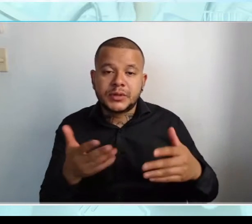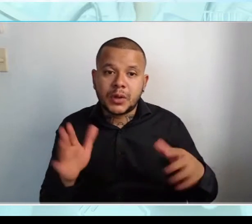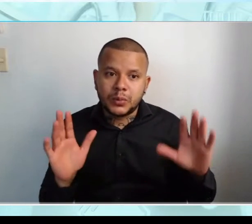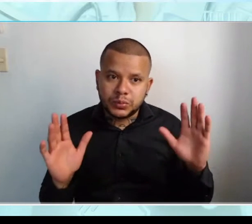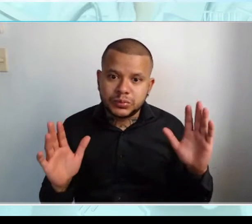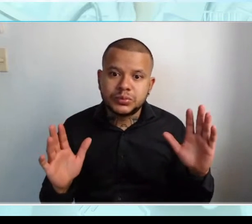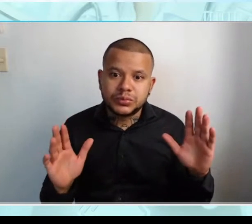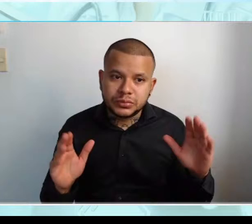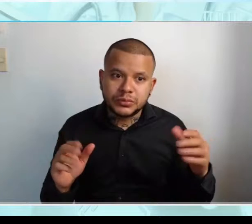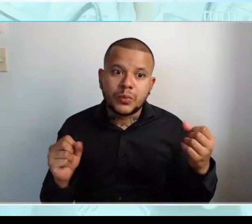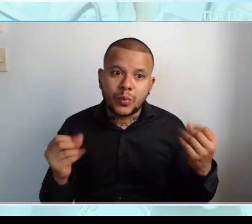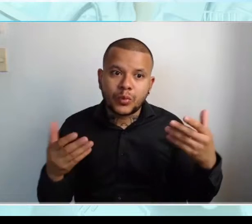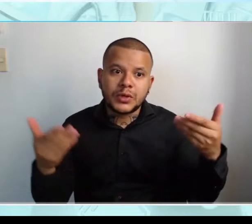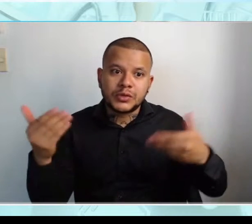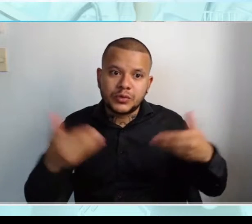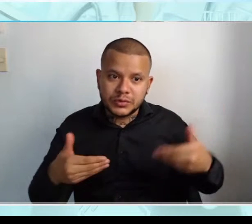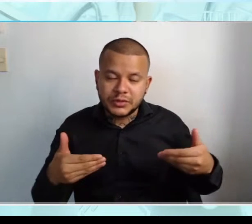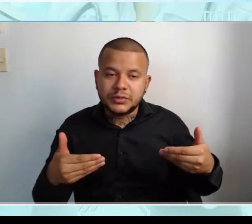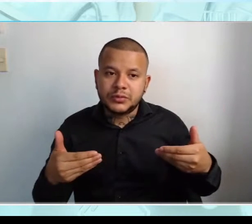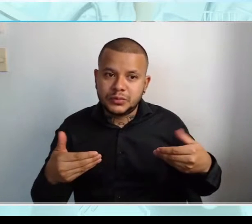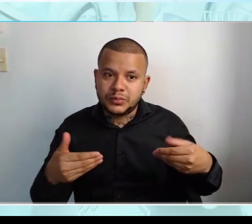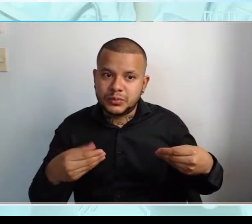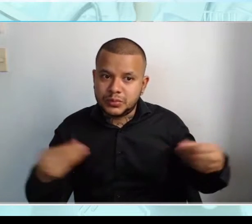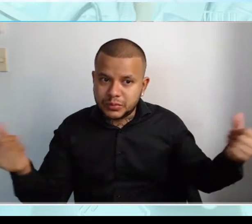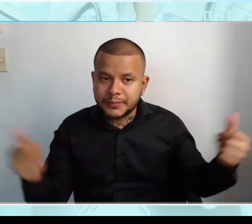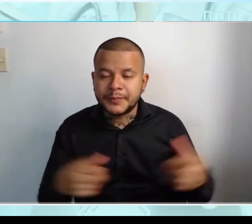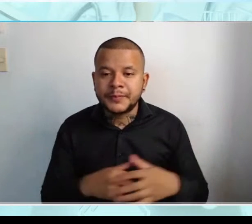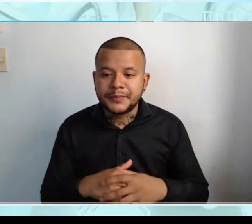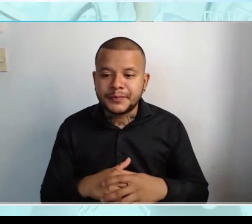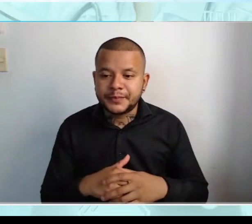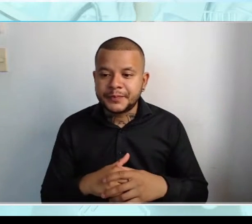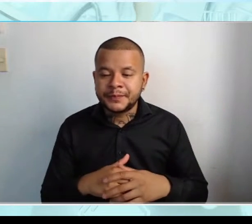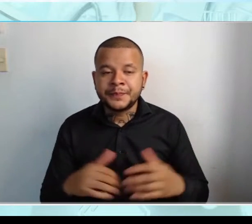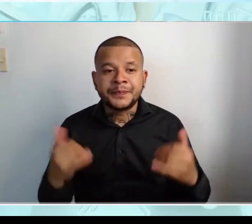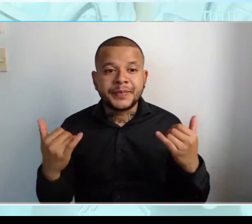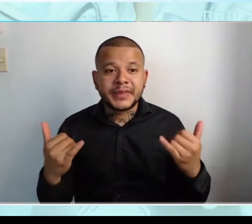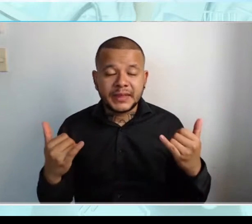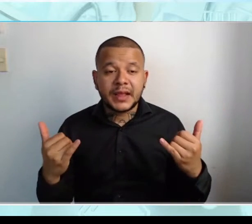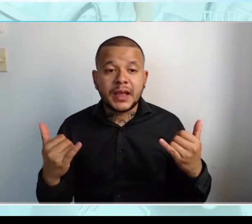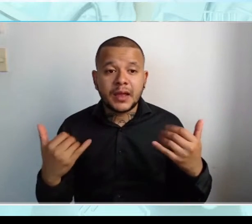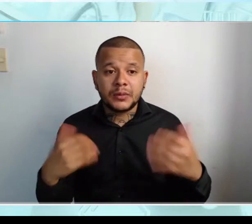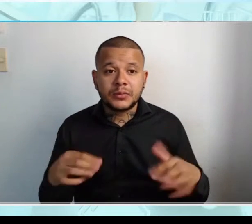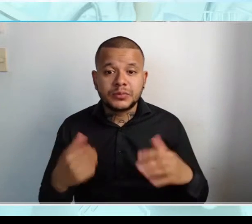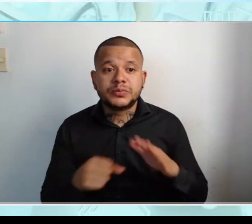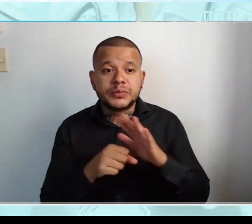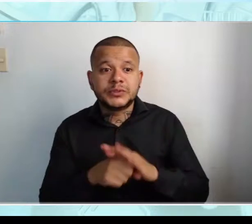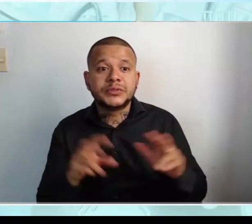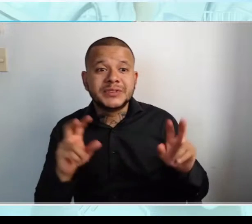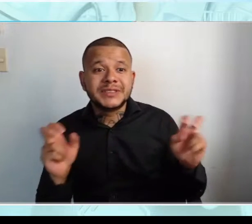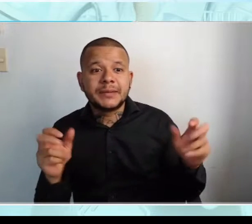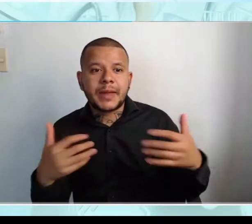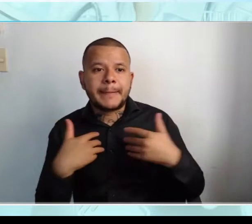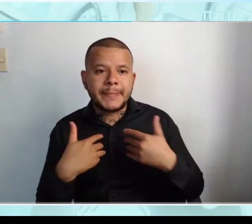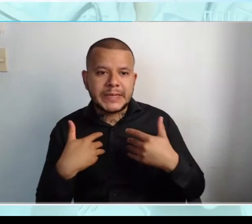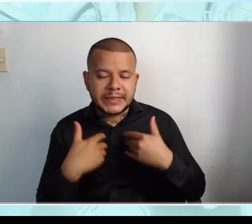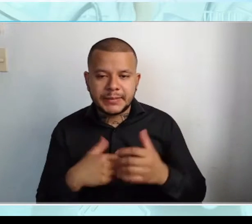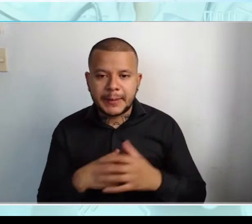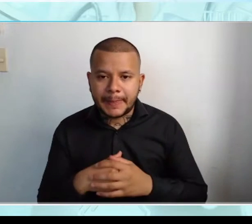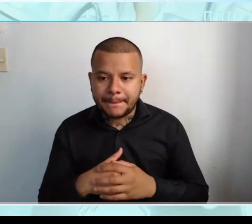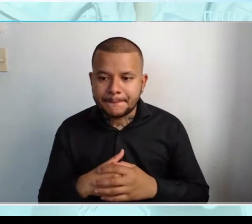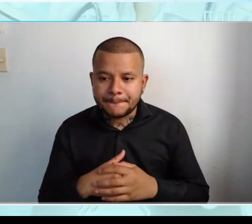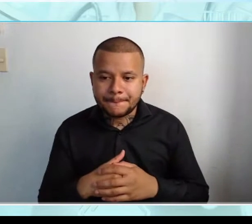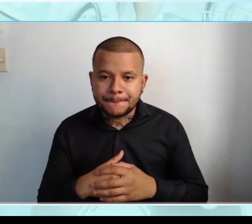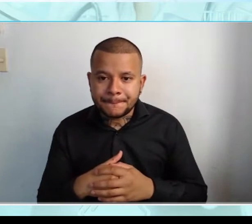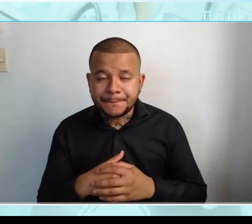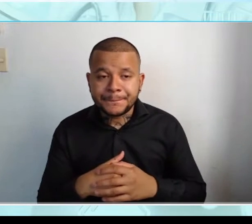buen número de solicitudes de certificación. En este momento tenemos una gran presión por el tema de víctimas. Las víctimas en todo